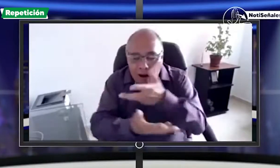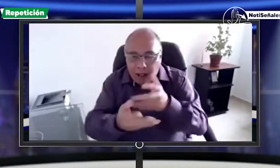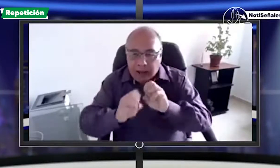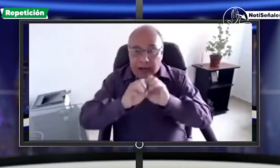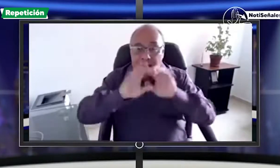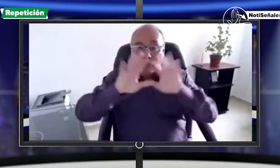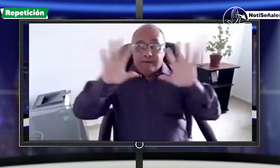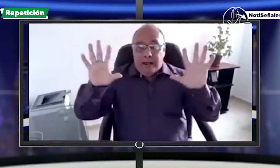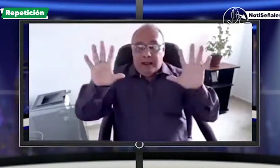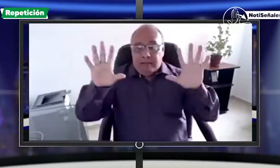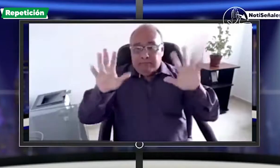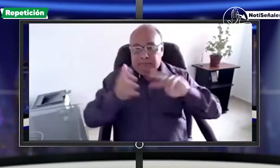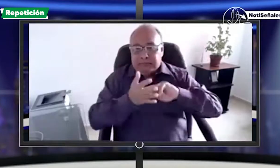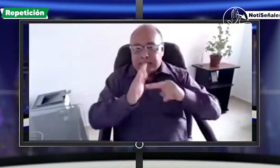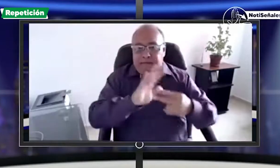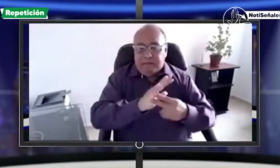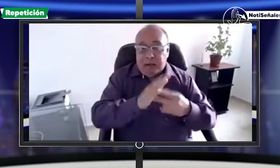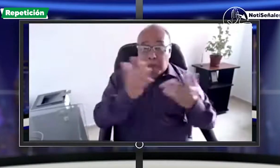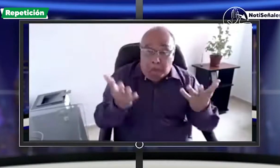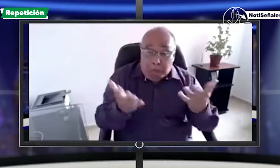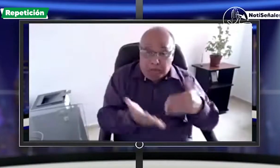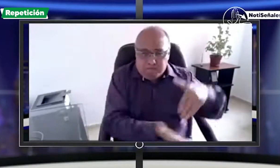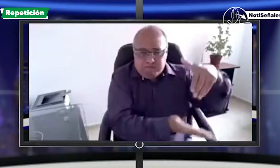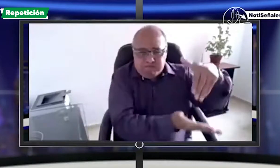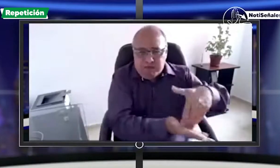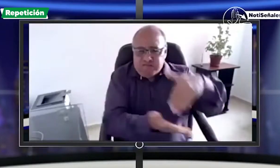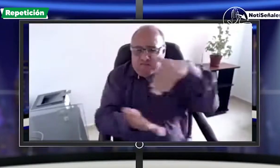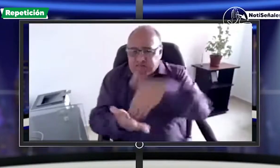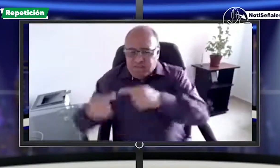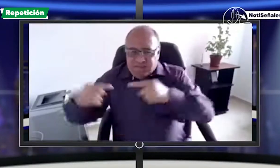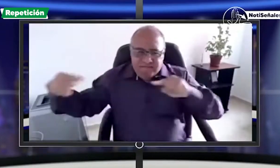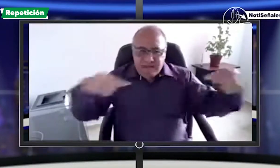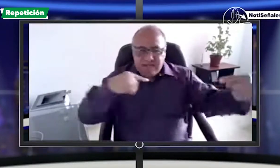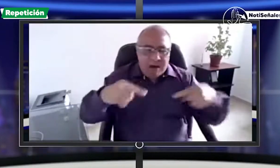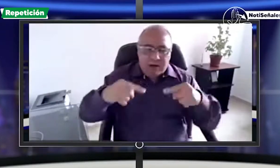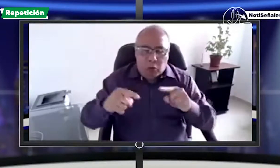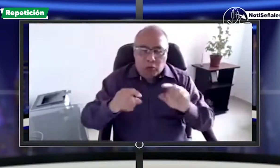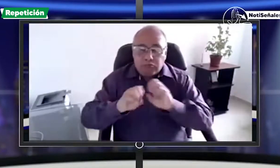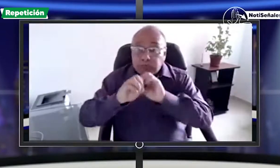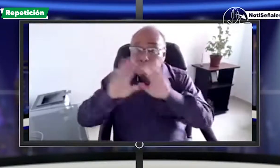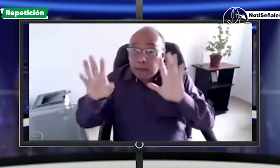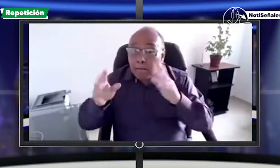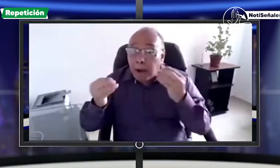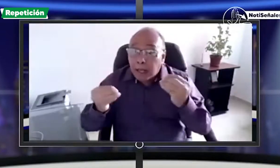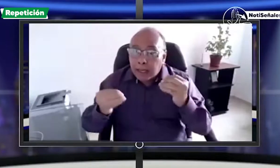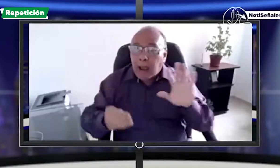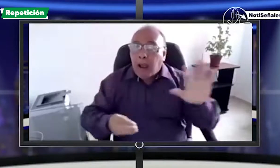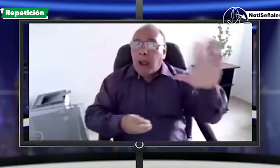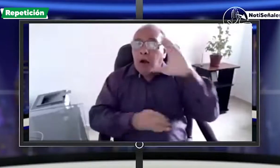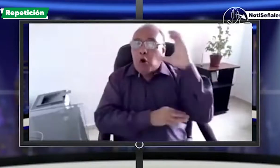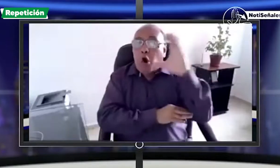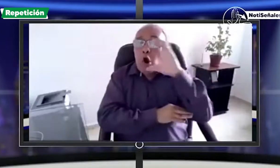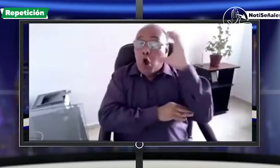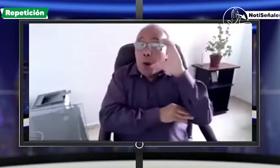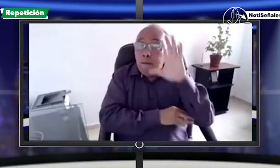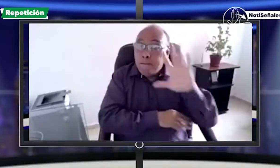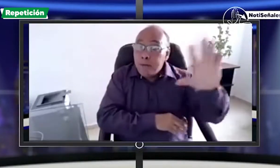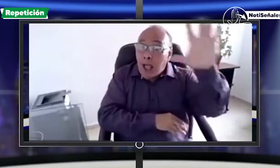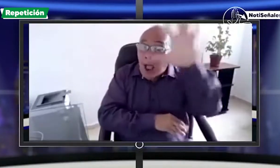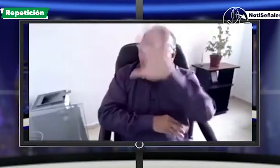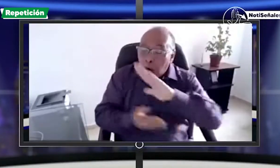discutiremos a través de preguntas guía que nos ayudarán a aclarar pues la posición que existe